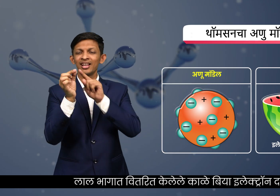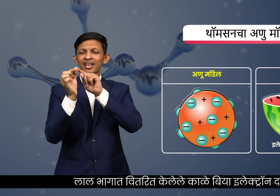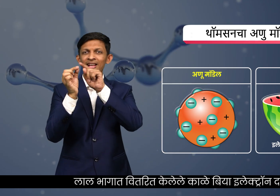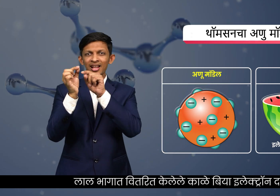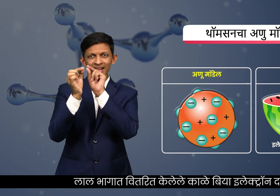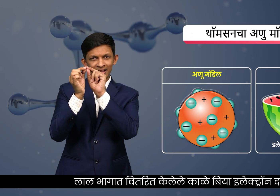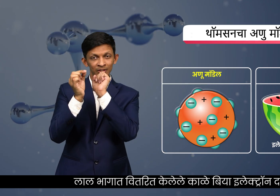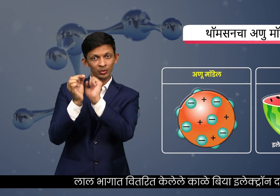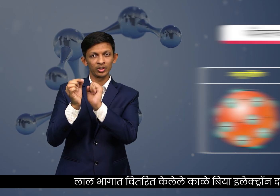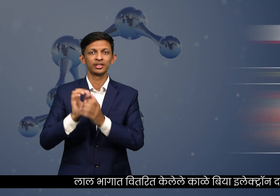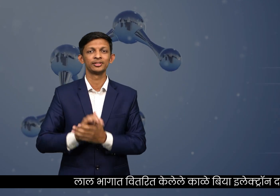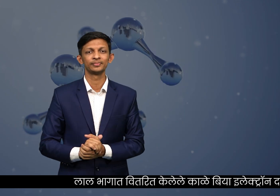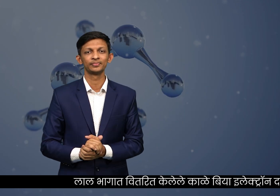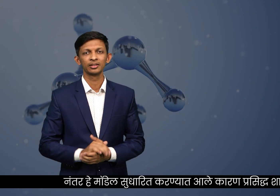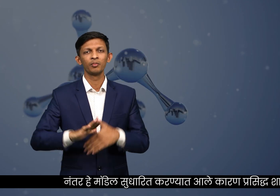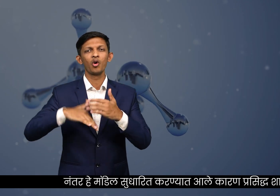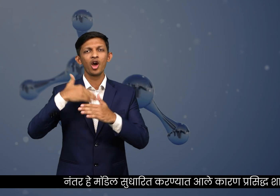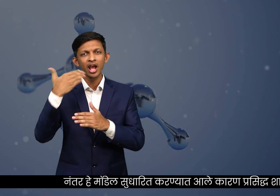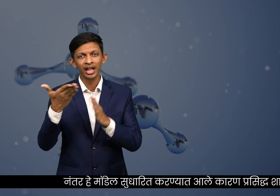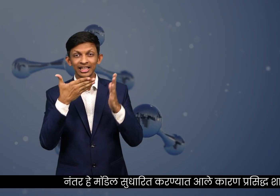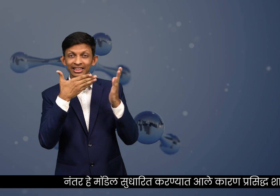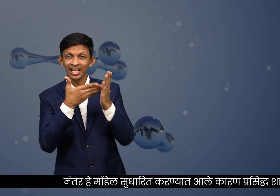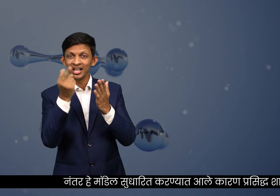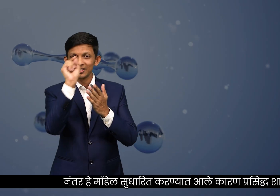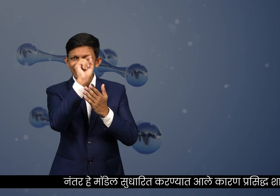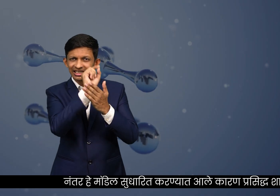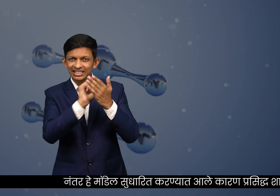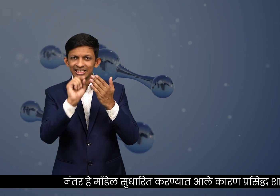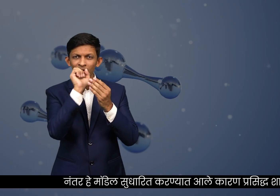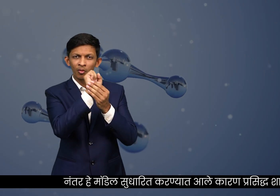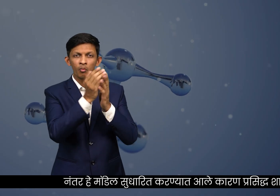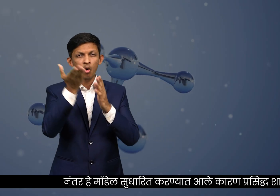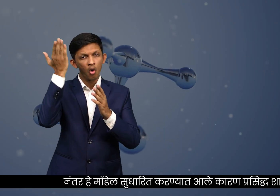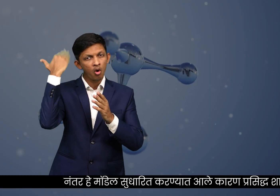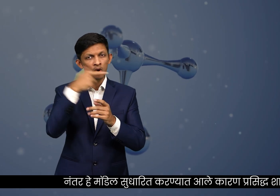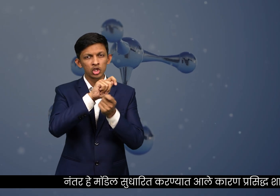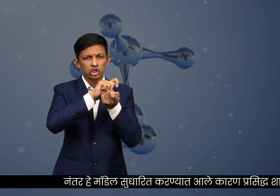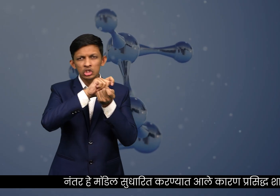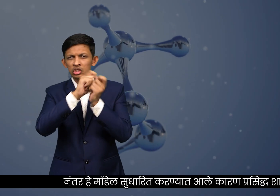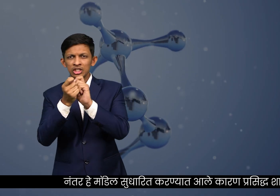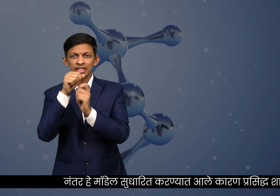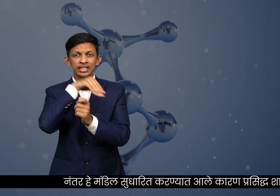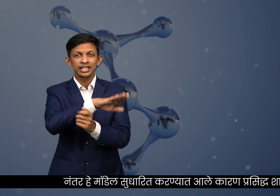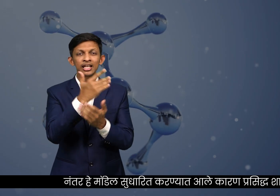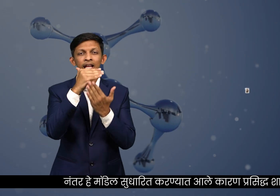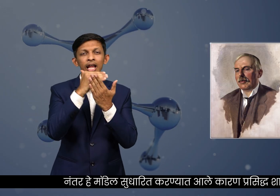नंतर हे मॉडेल सुधारित करण्यात आले कारण प्रसिद्ध